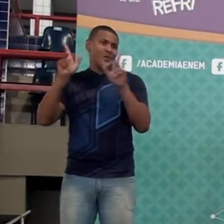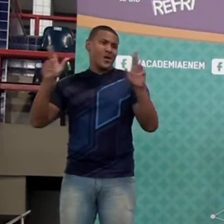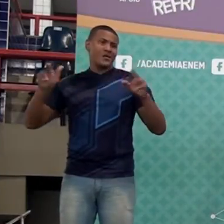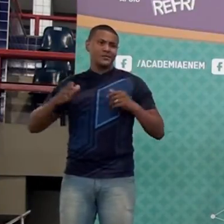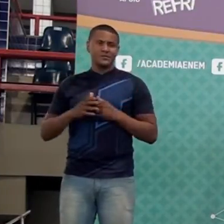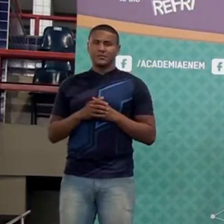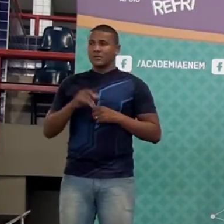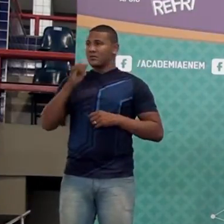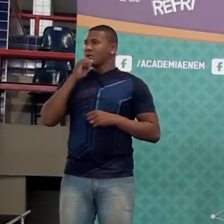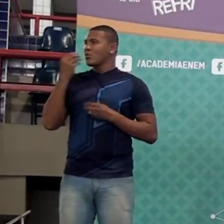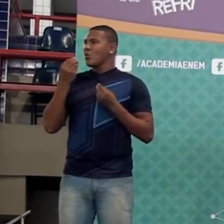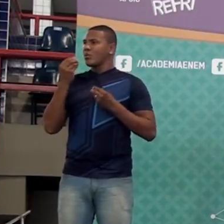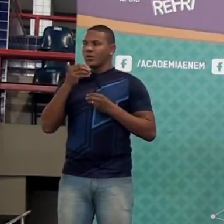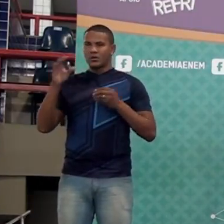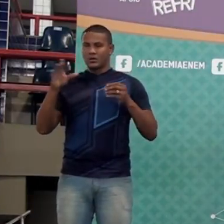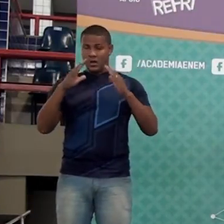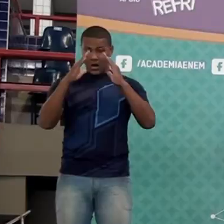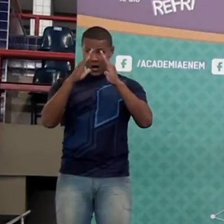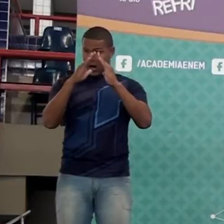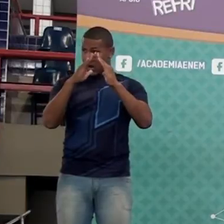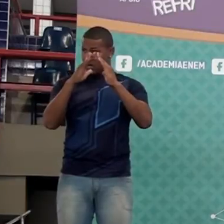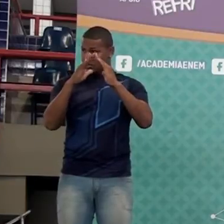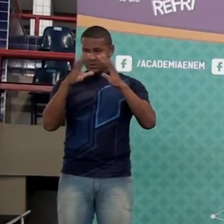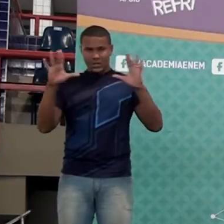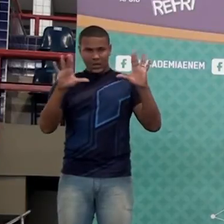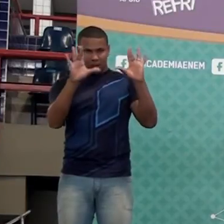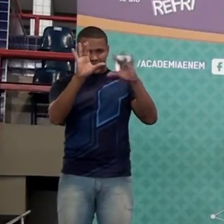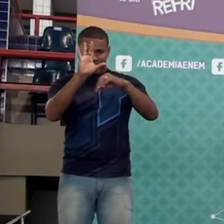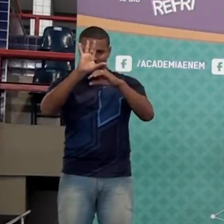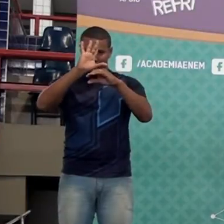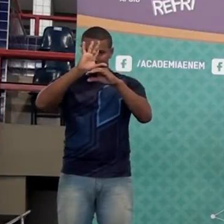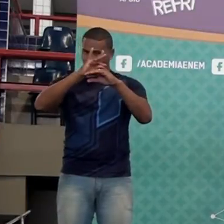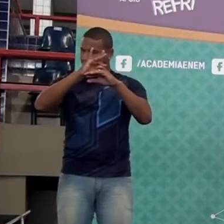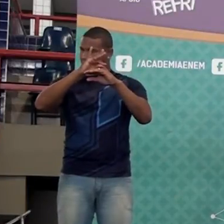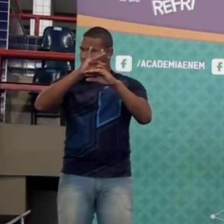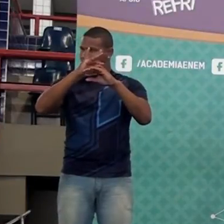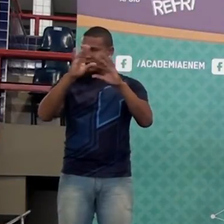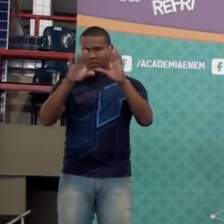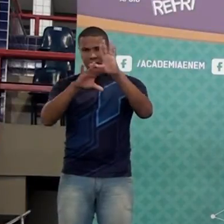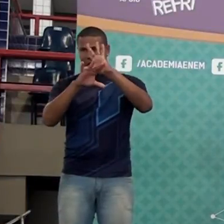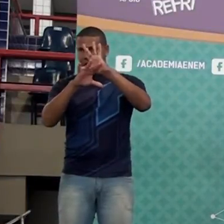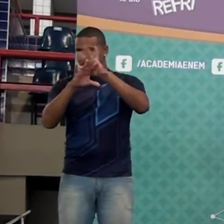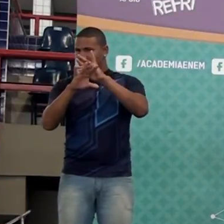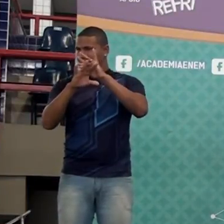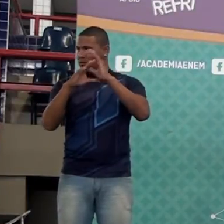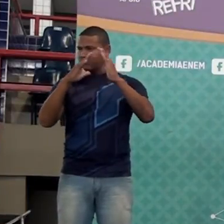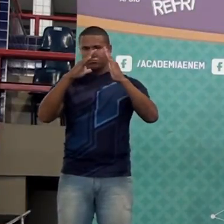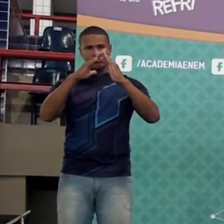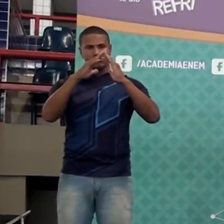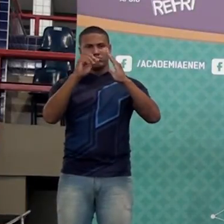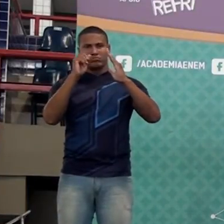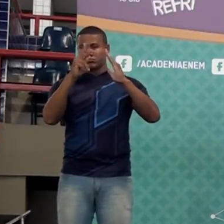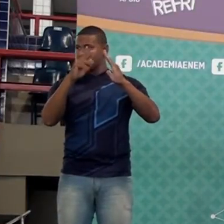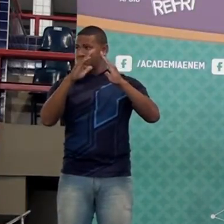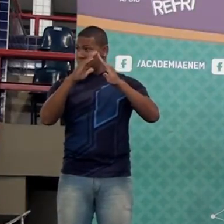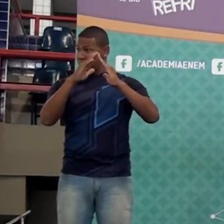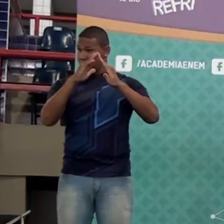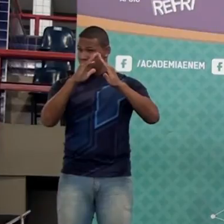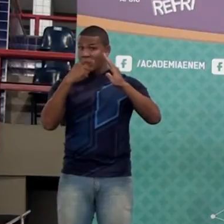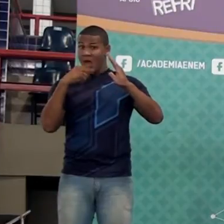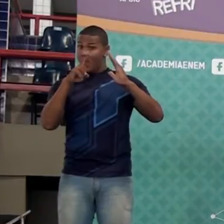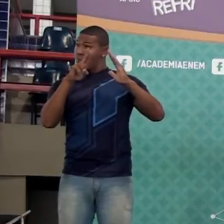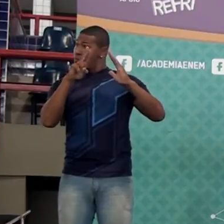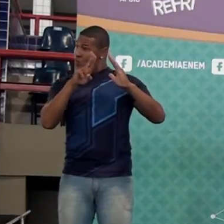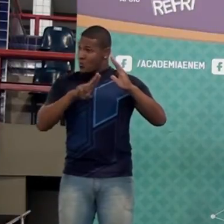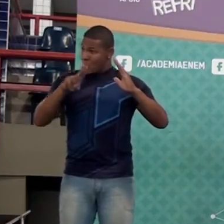da pessoa e colocam um dispositivo eletrônico na casa da pessoa que é assim, quando a pessoa estiver usando a energia da